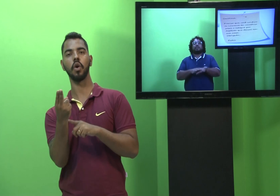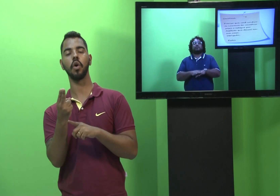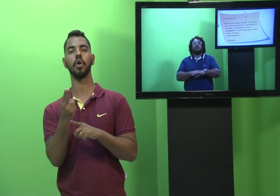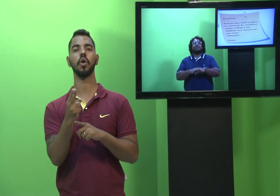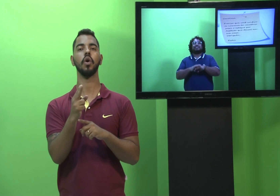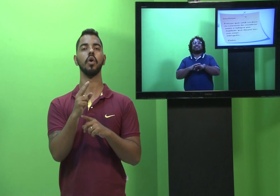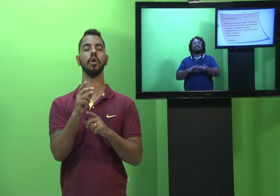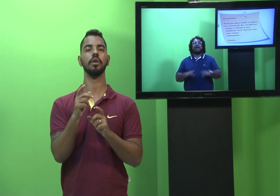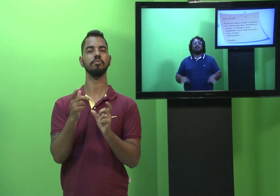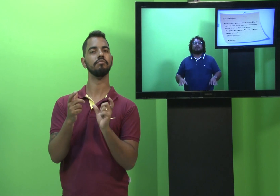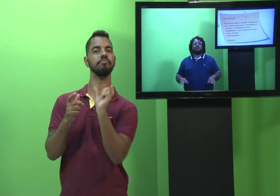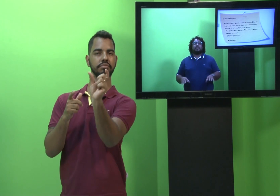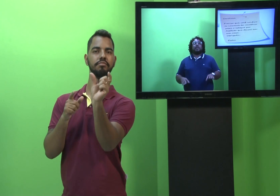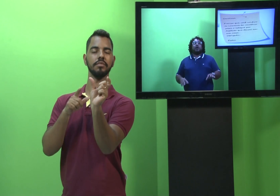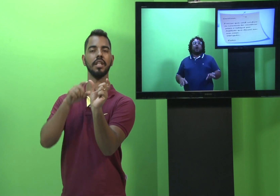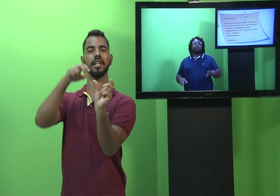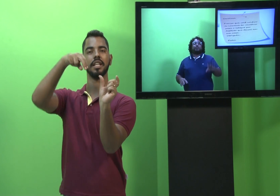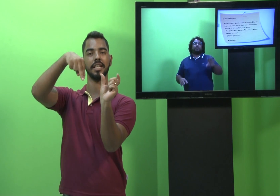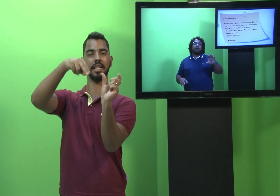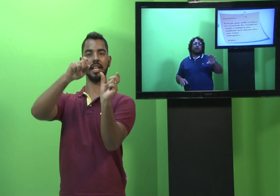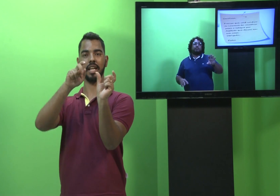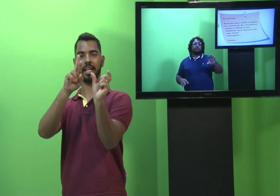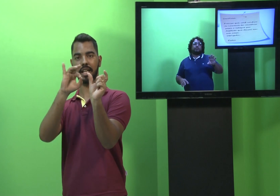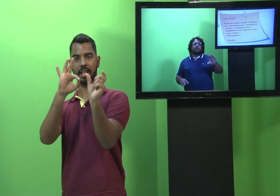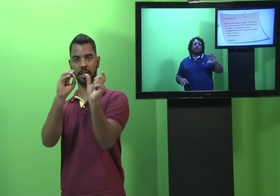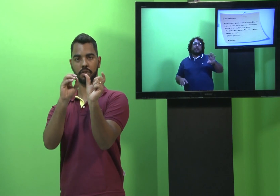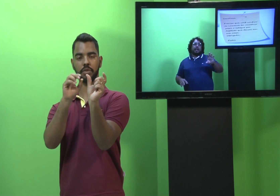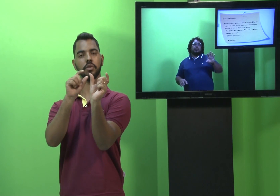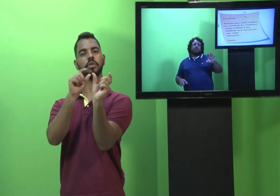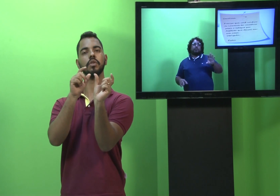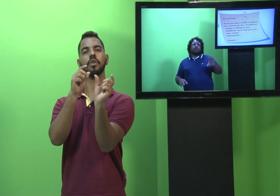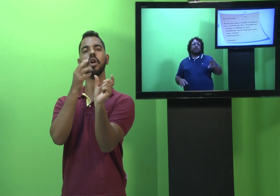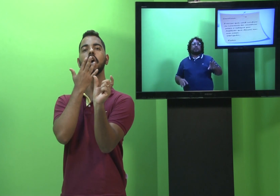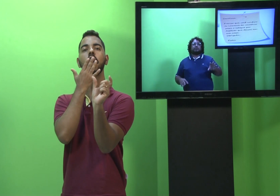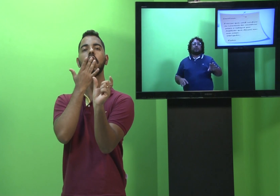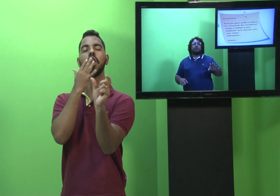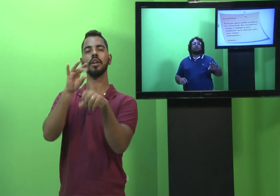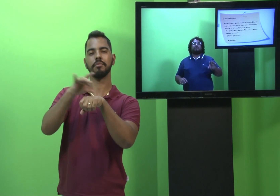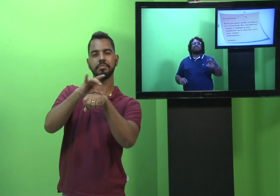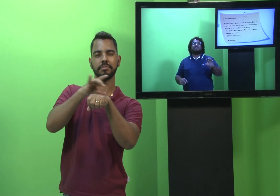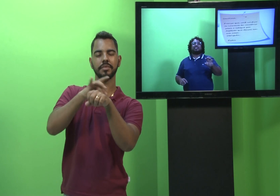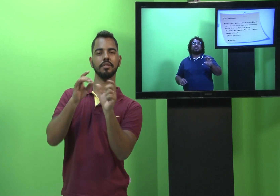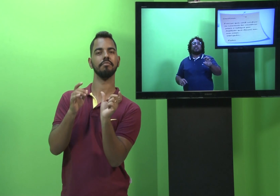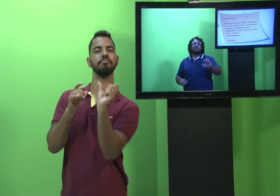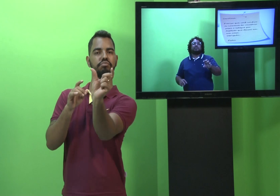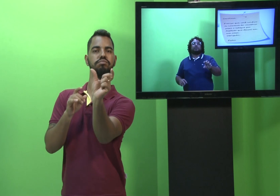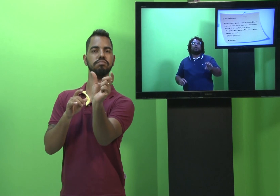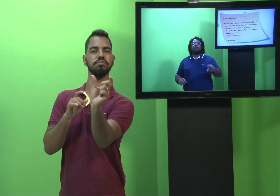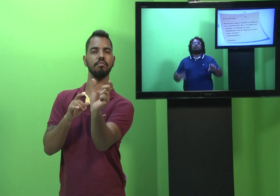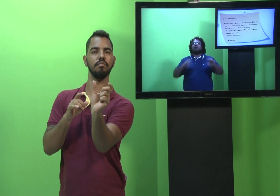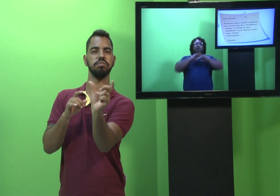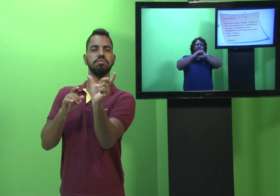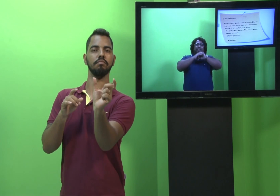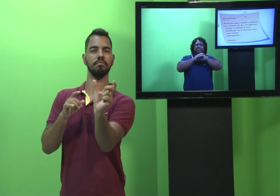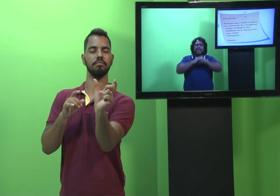das formas citadas. Opte por termos da língua portuguesa, somente use estrangeirismo, quando não houver